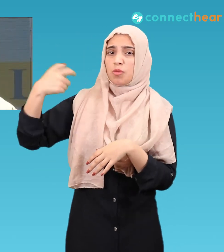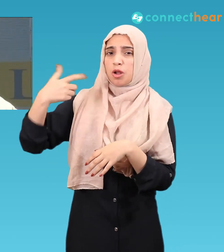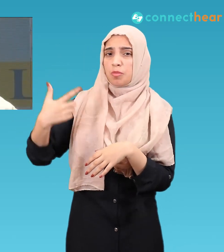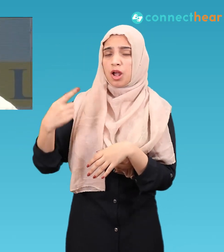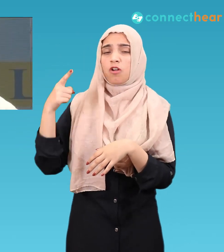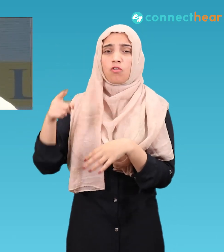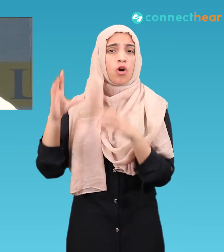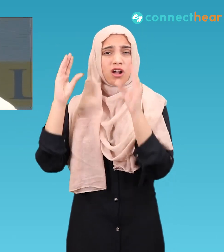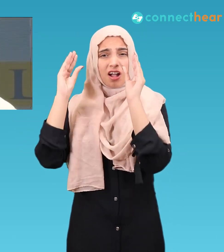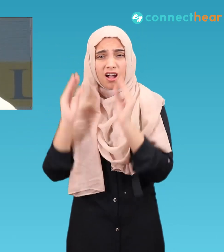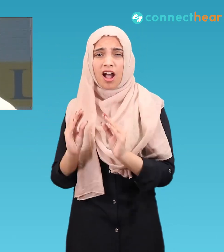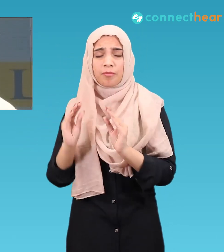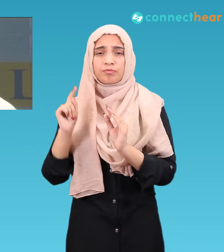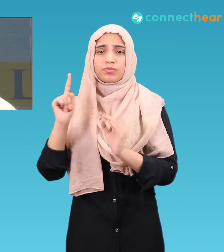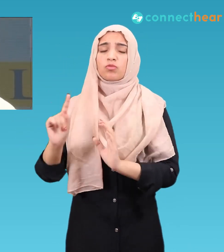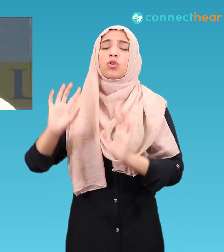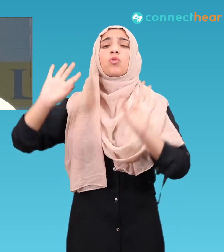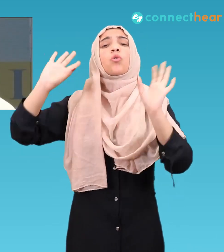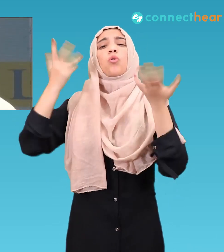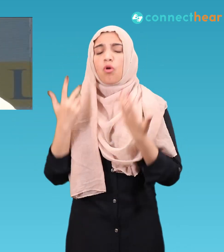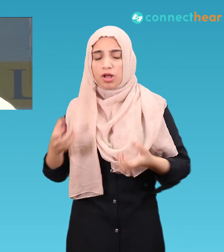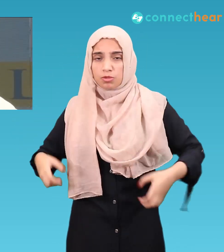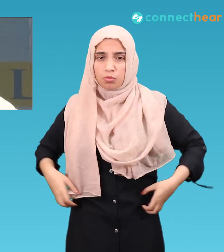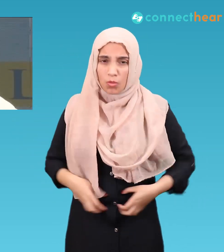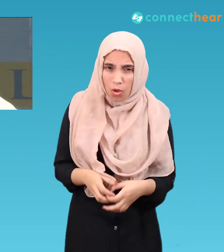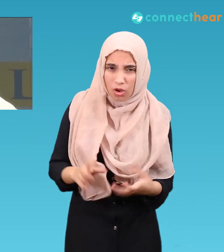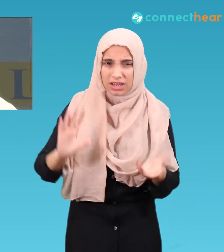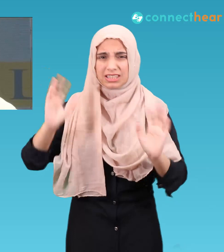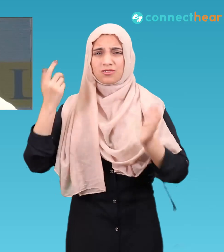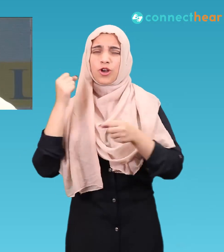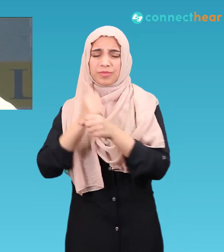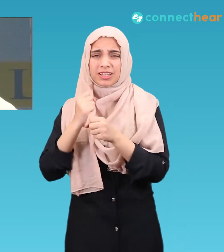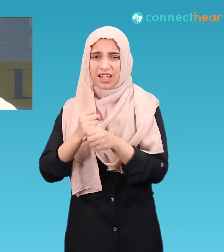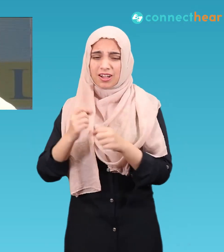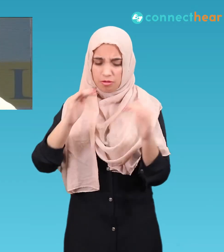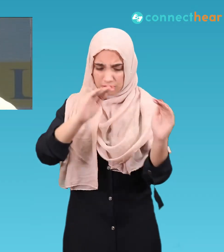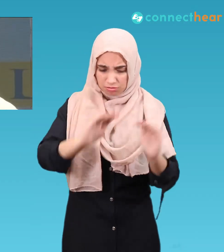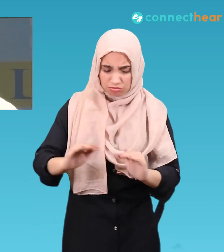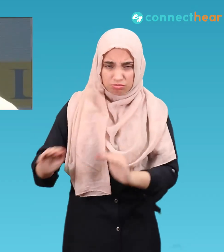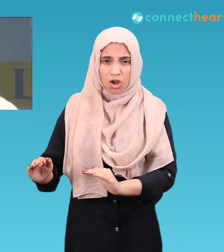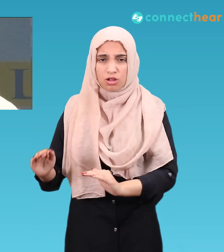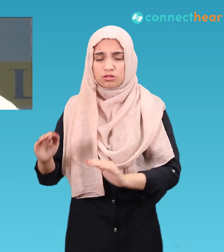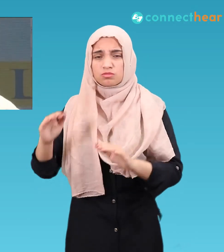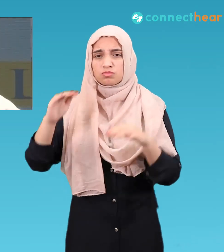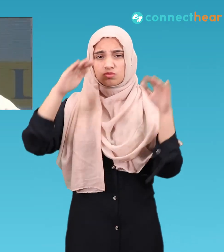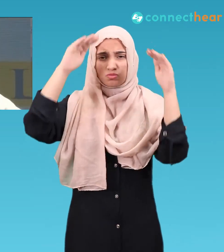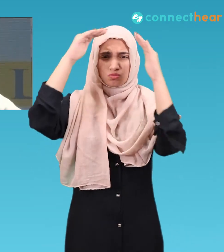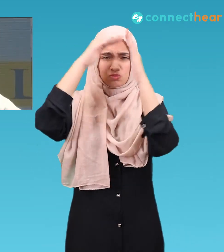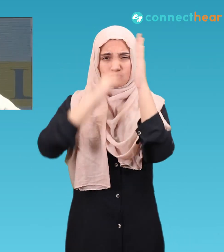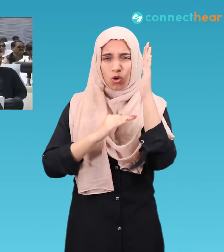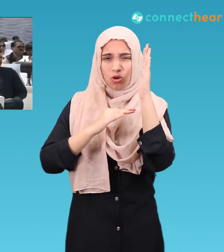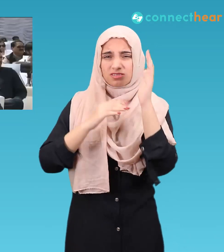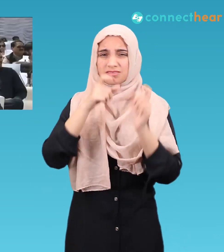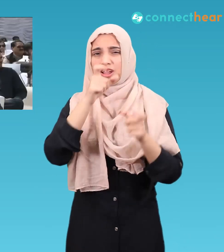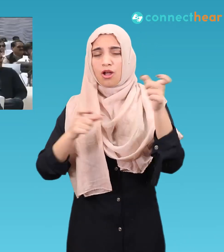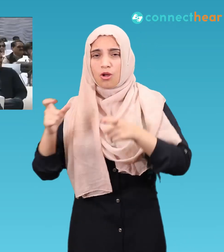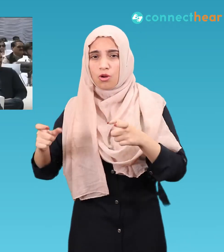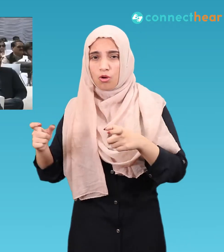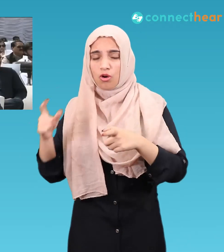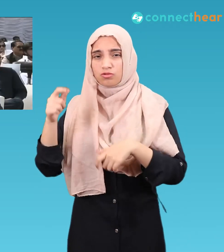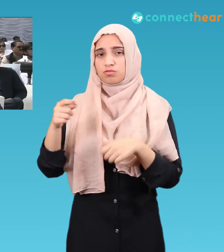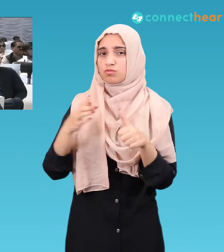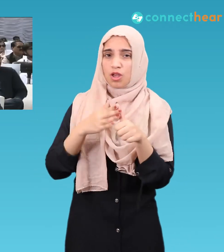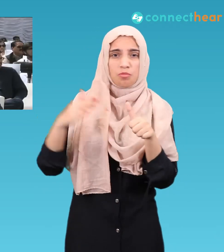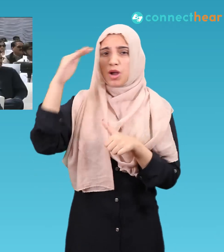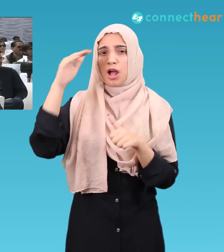बल्कि पुलिस वाला, बल्कि जो गवर्नमेंट सर्वेंट्स हैं, जो क्लास 4 के हैं, क्लास 6 के हैं, नामुमकिन है